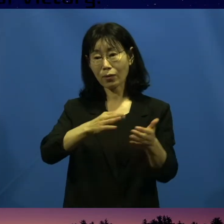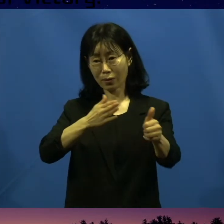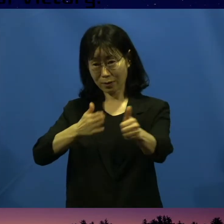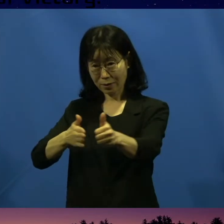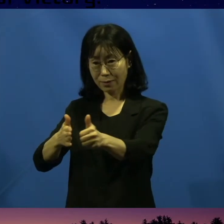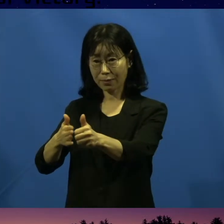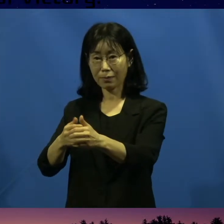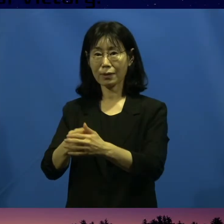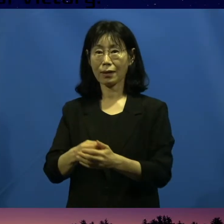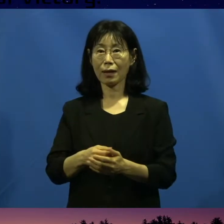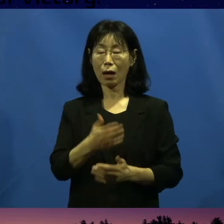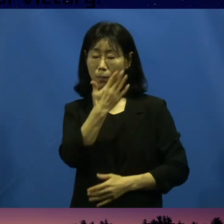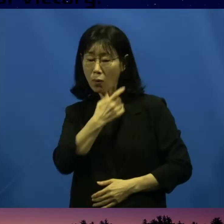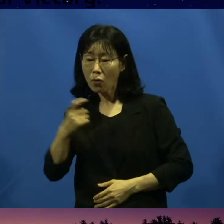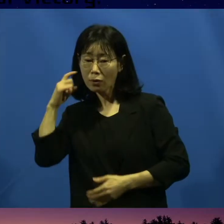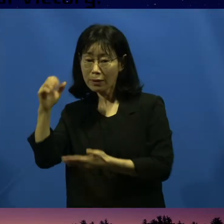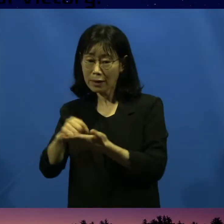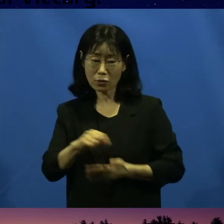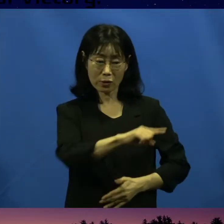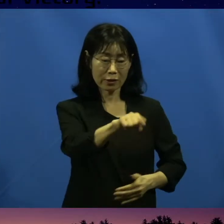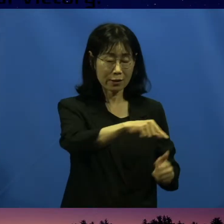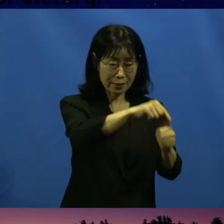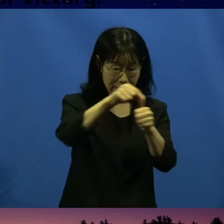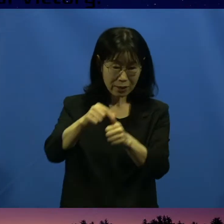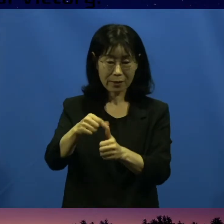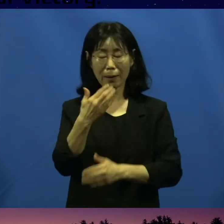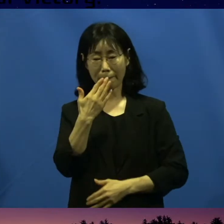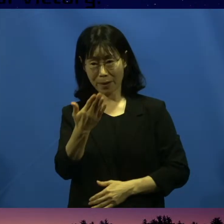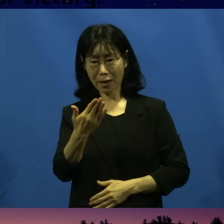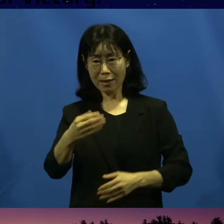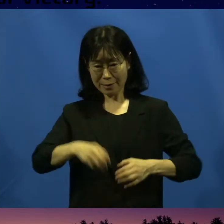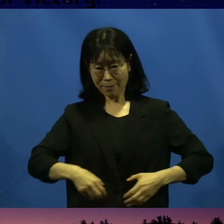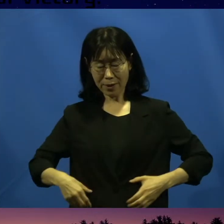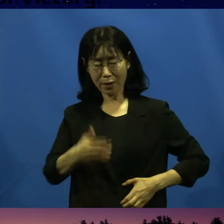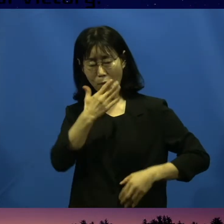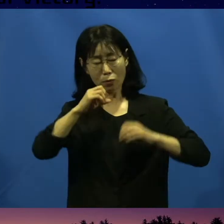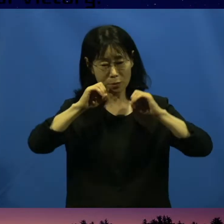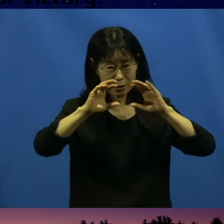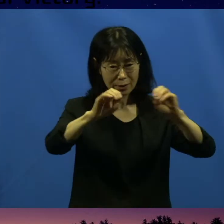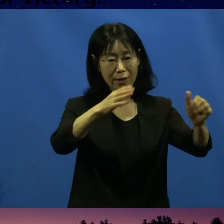살리는 능력이 있습니다, 여러분. 담대하게 전하십시다.